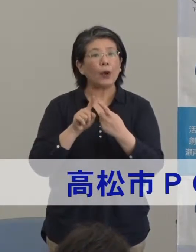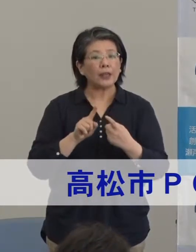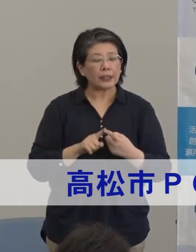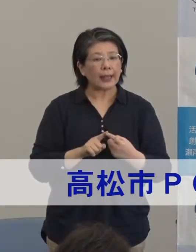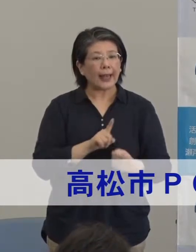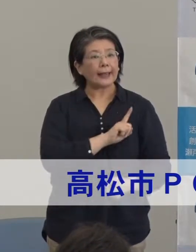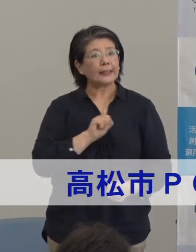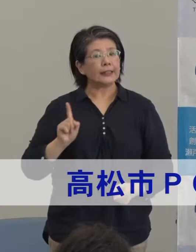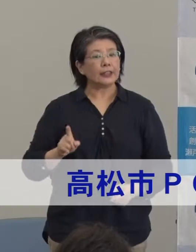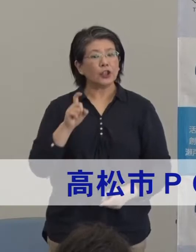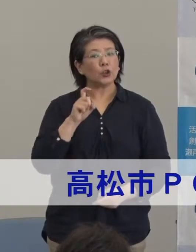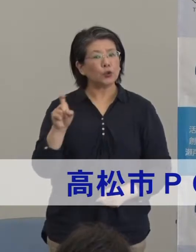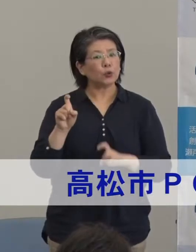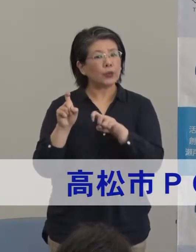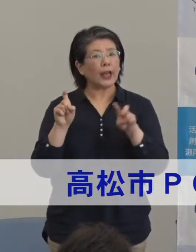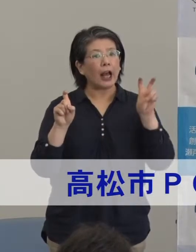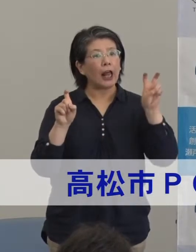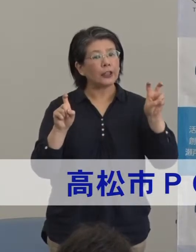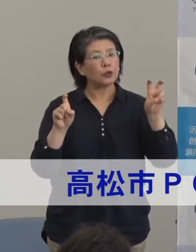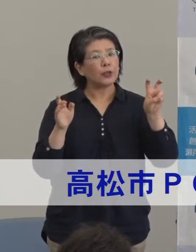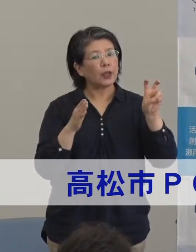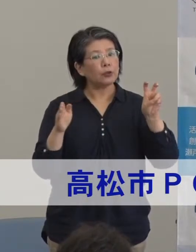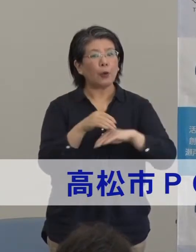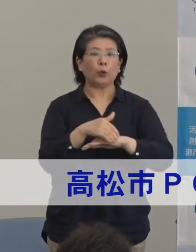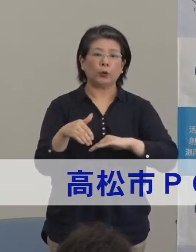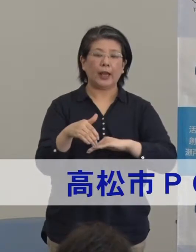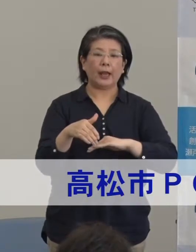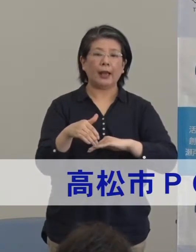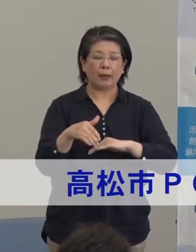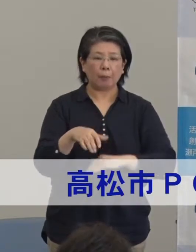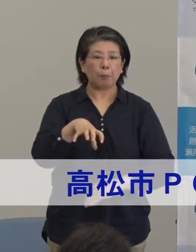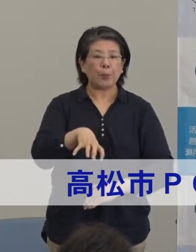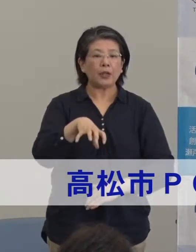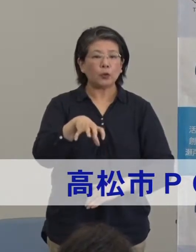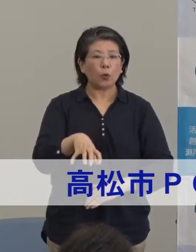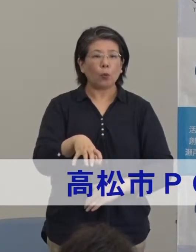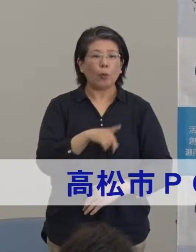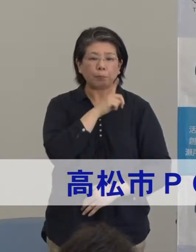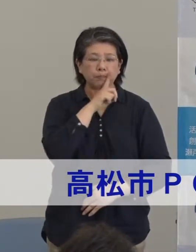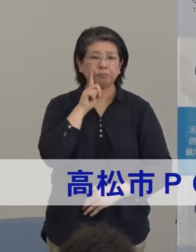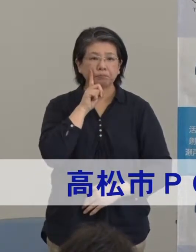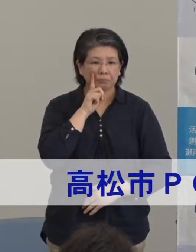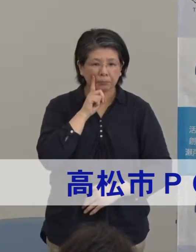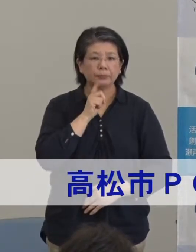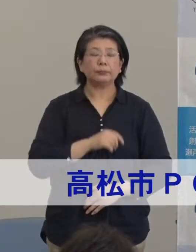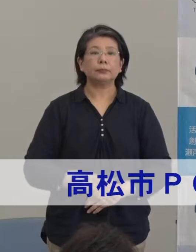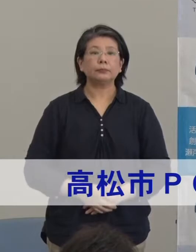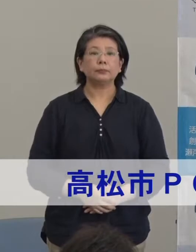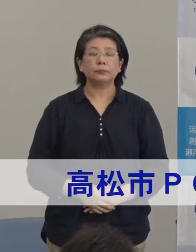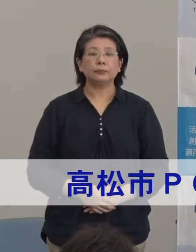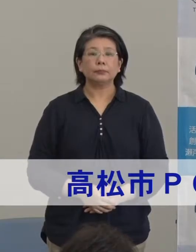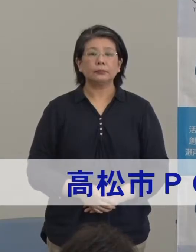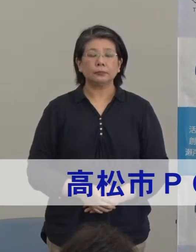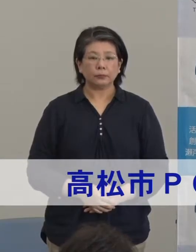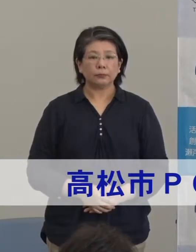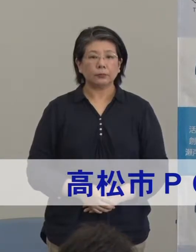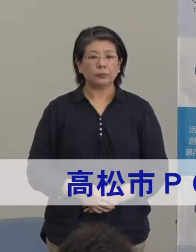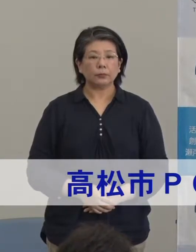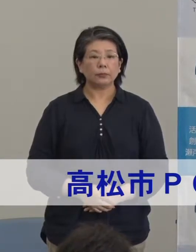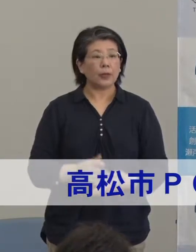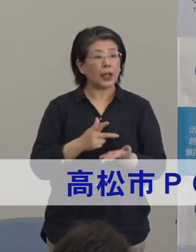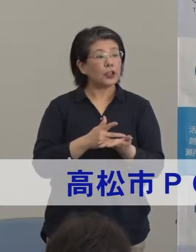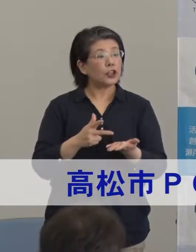件から20件程度を見込んでおります。なお、実施場所については非公表とさせていただきます。それから、資